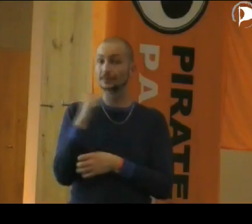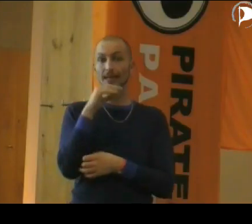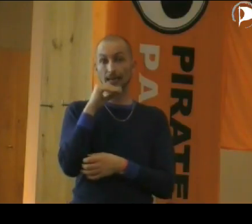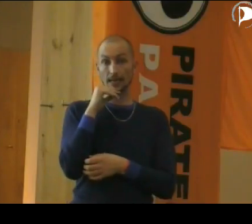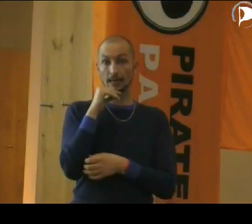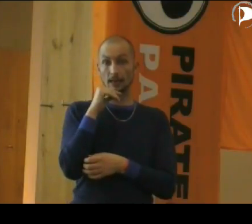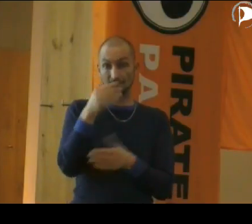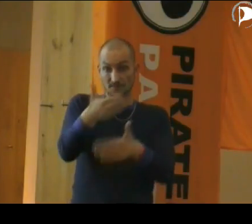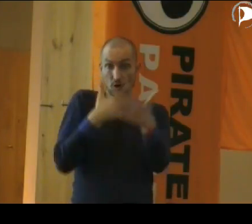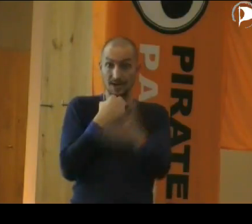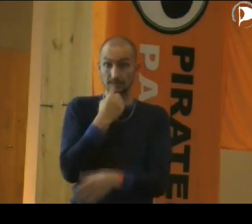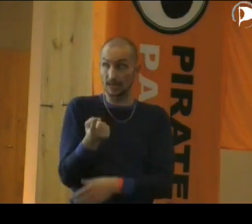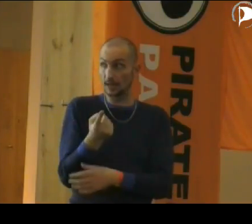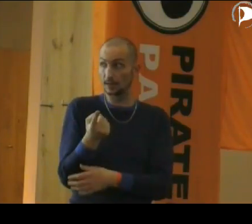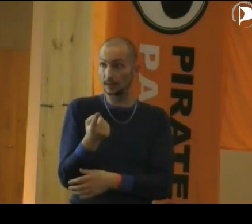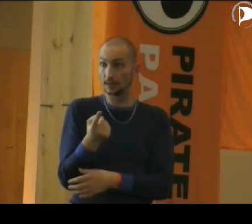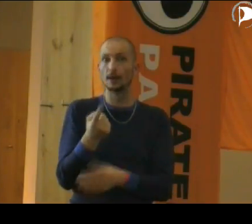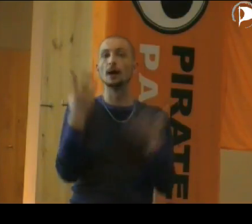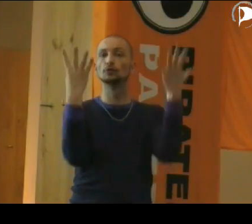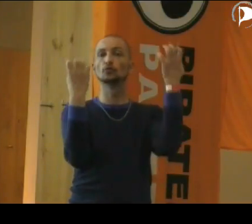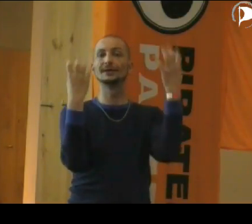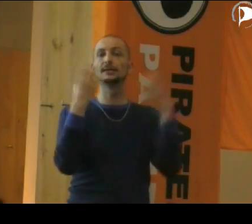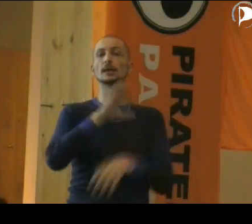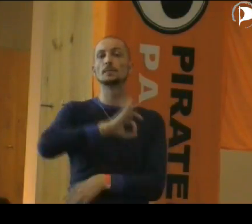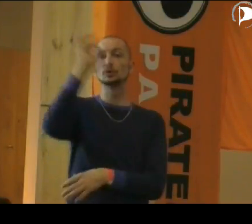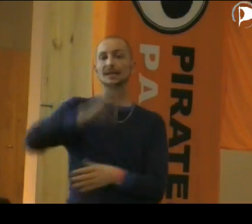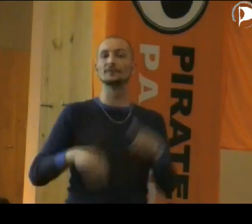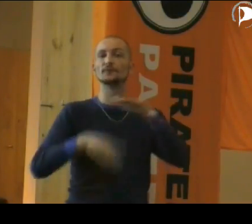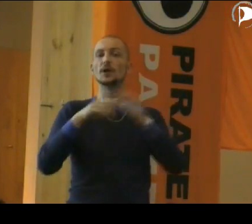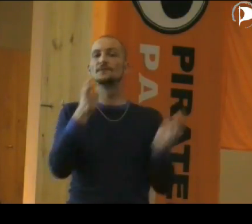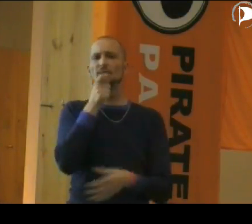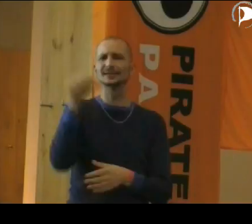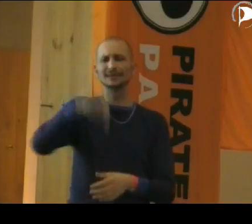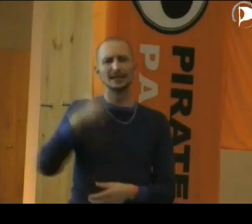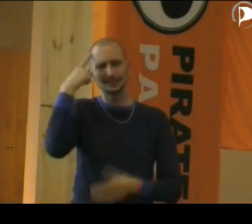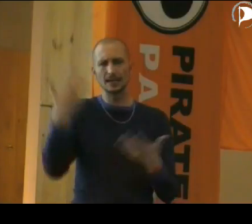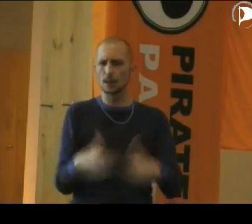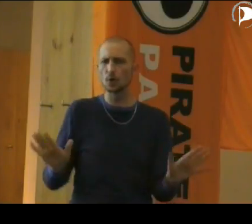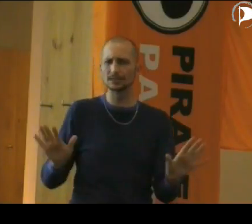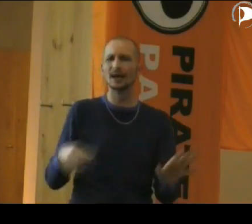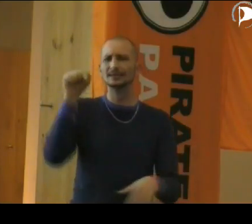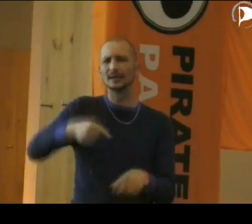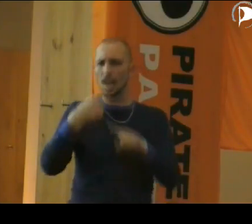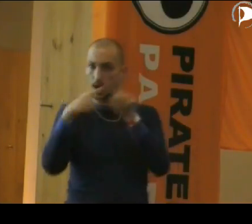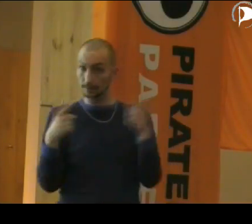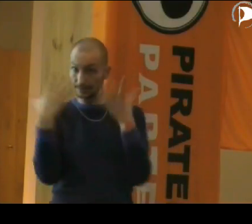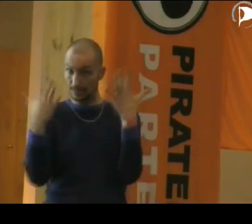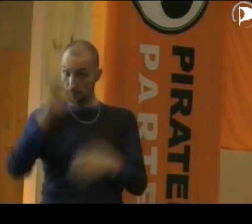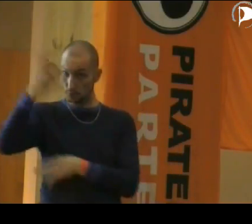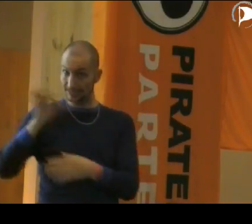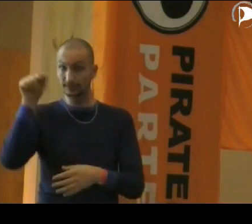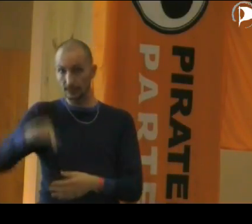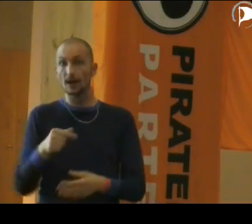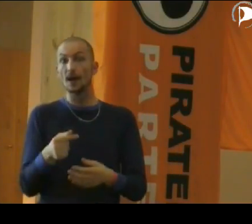nur haben sich zu 90 prozent wörter benutzen total sinnlos finden aber in den restlichen zehn prozent inhaltlich